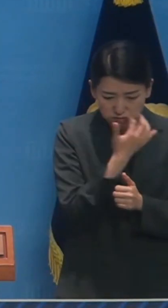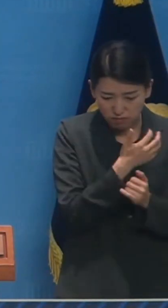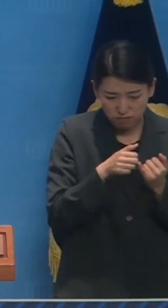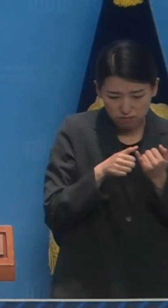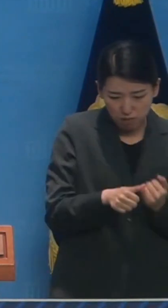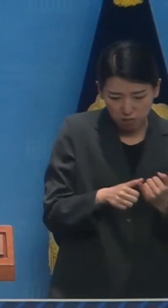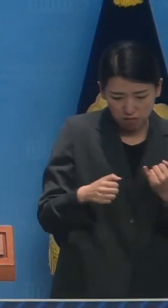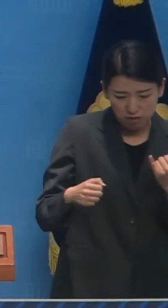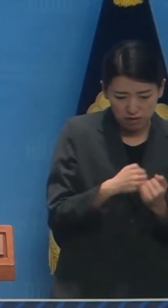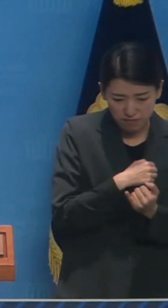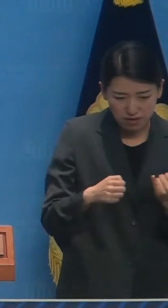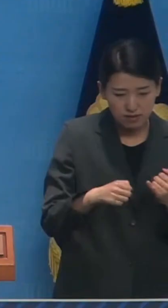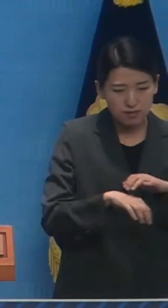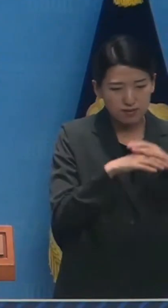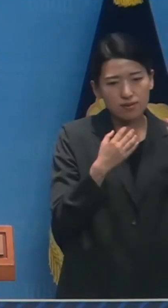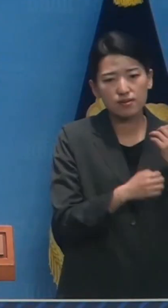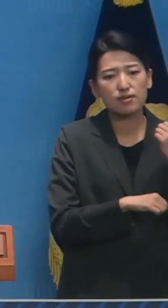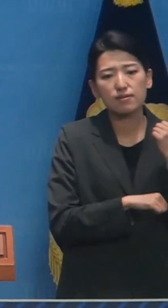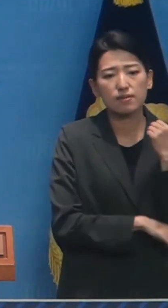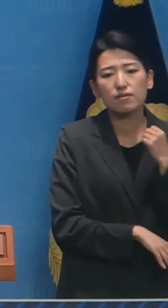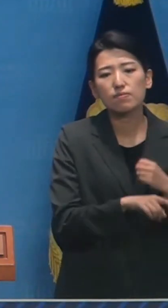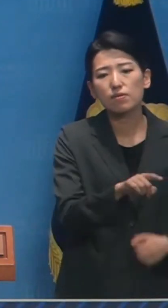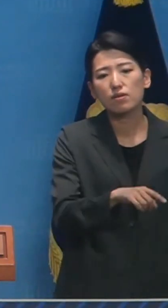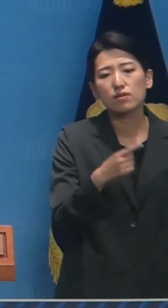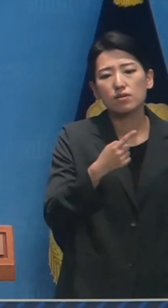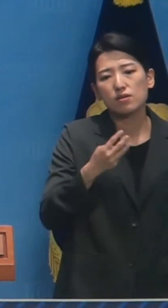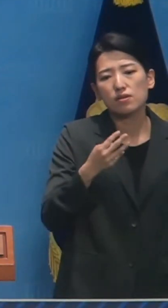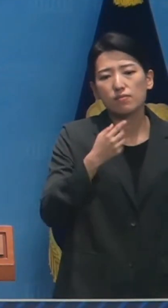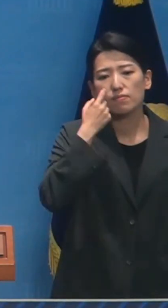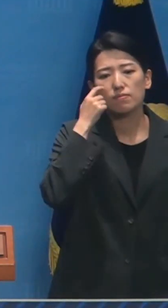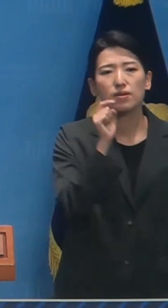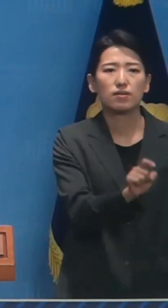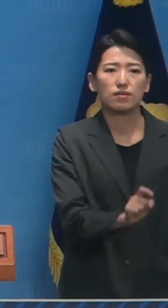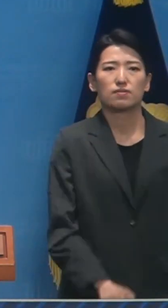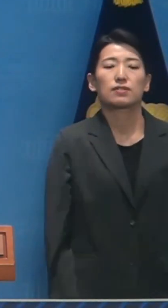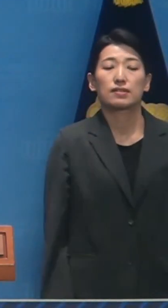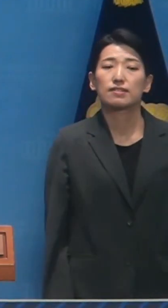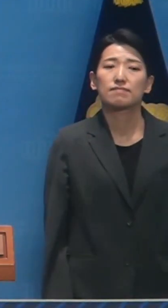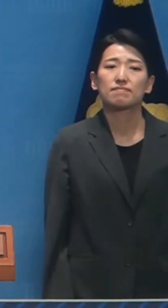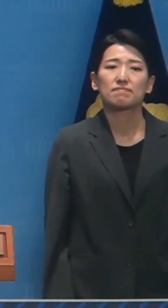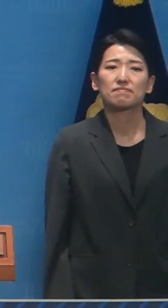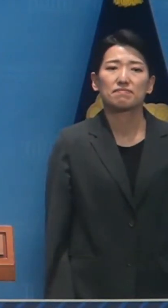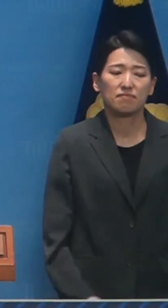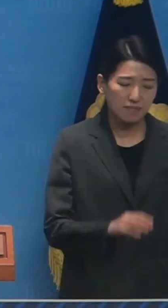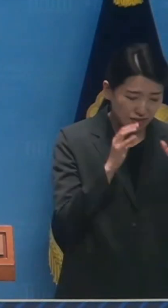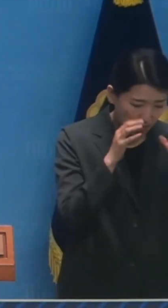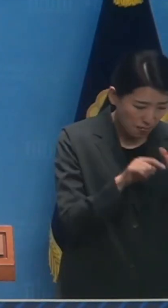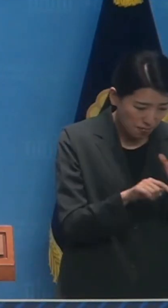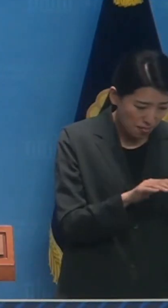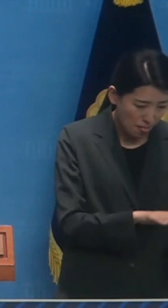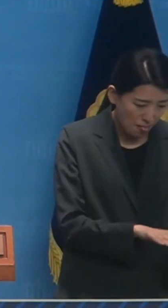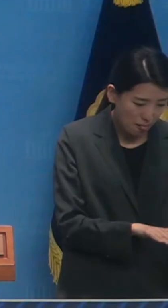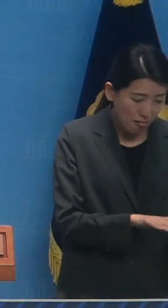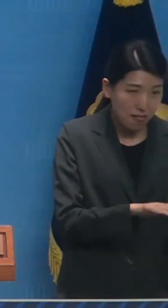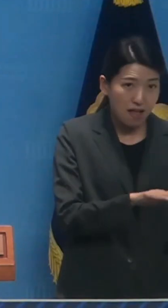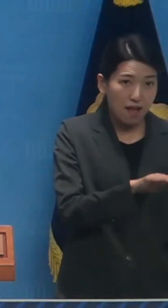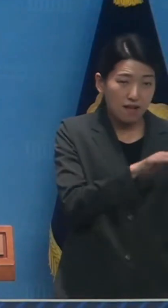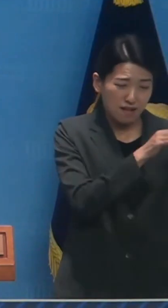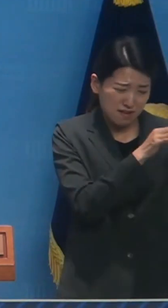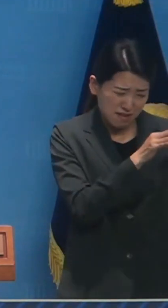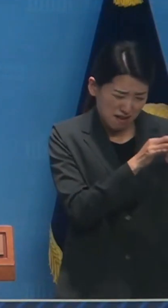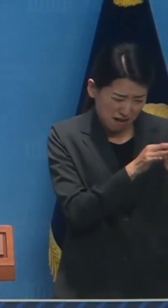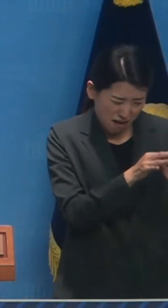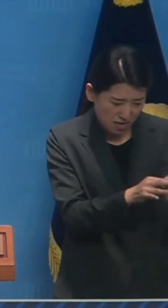폭행 폭력은 기실 수천만 건이 넘는 상황이다. 그것도 아동기부터 시설에 거주하는 기간